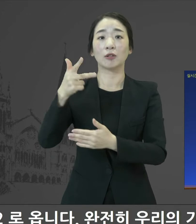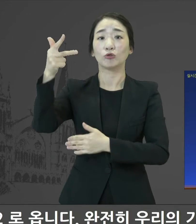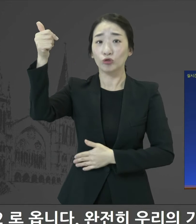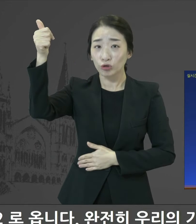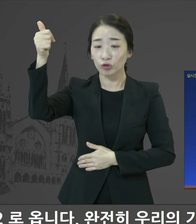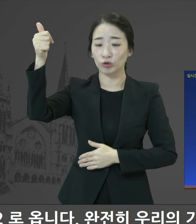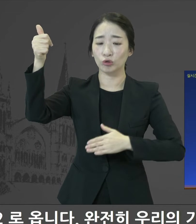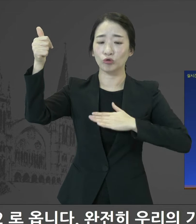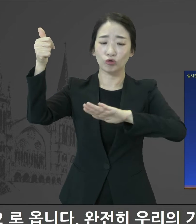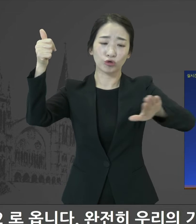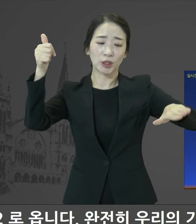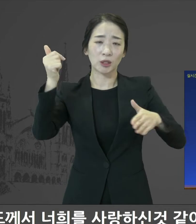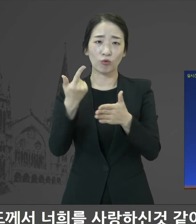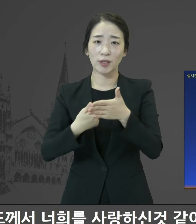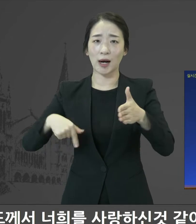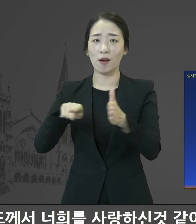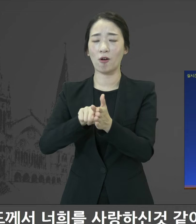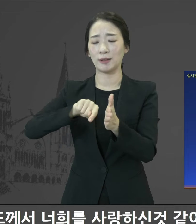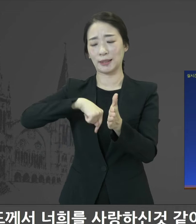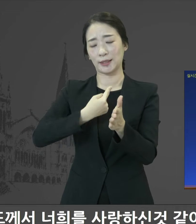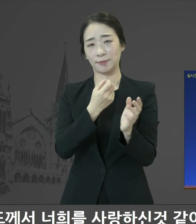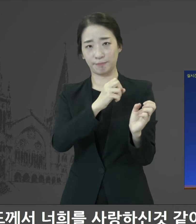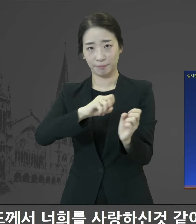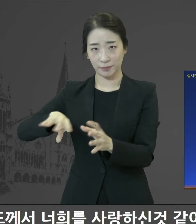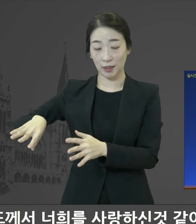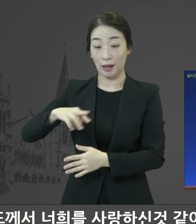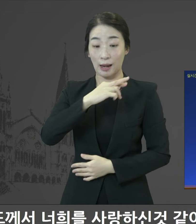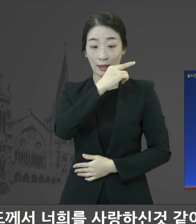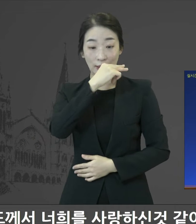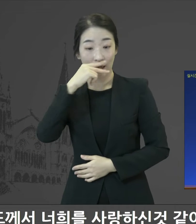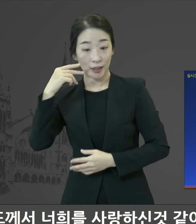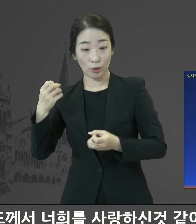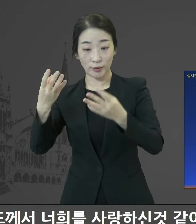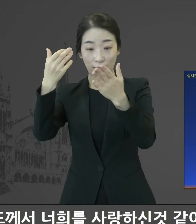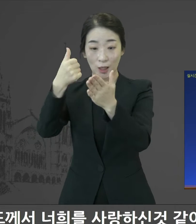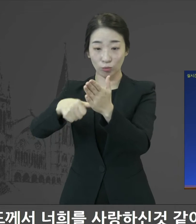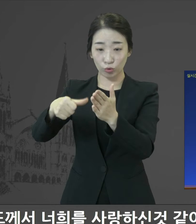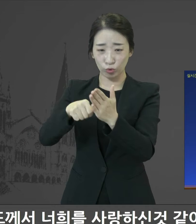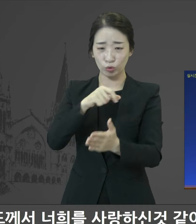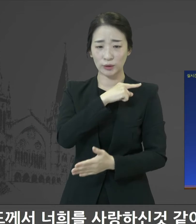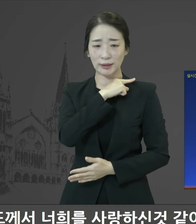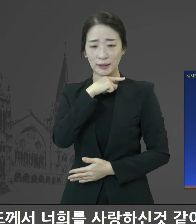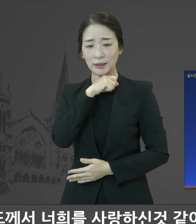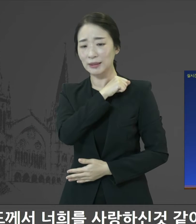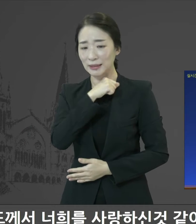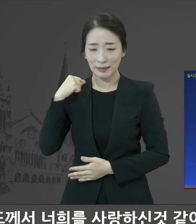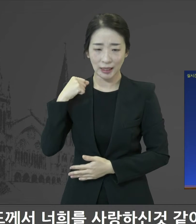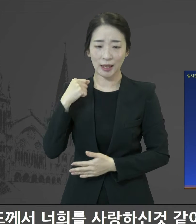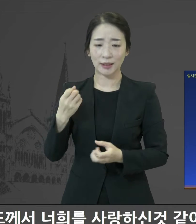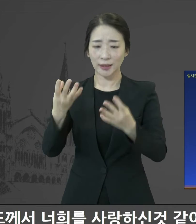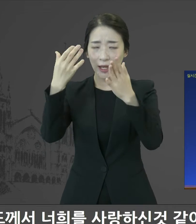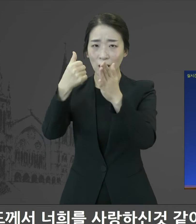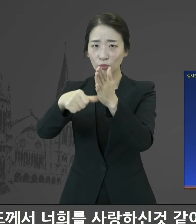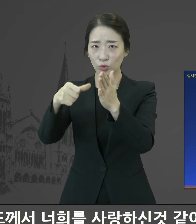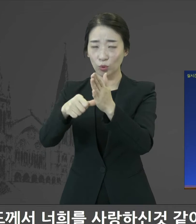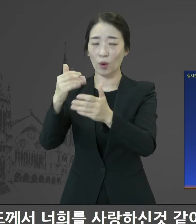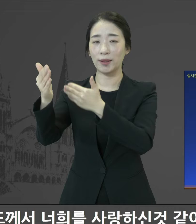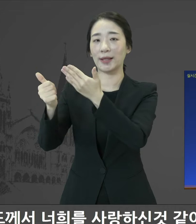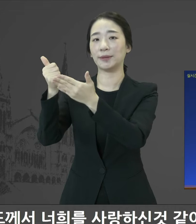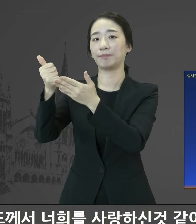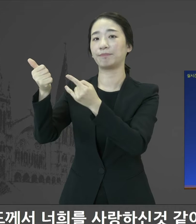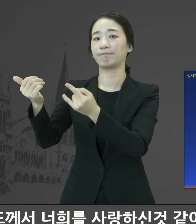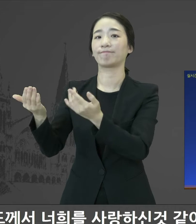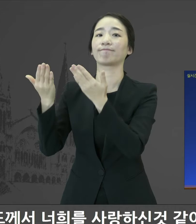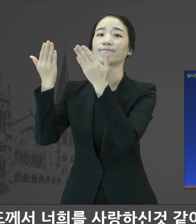위하여 자신을 버리사 향기로운 제물과 희생 제물로 하나님께 드리셨느니라.